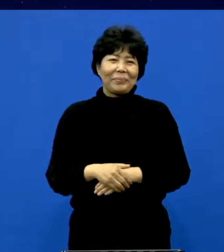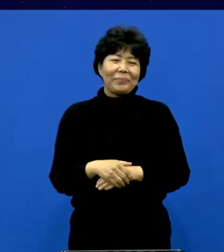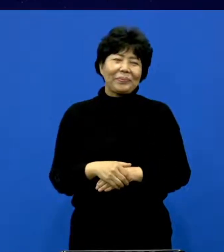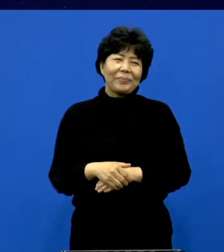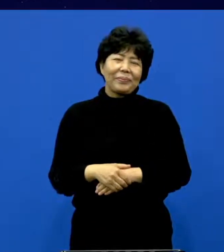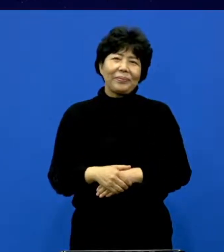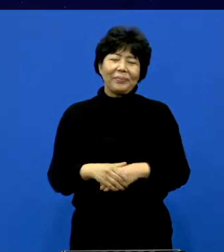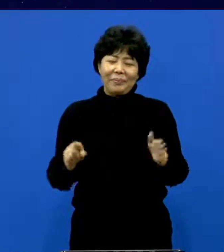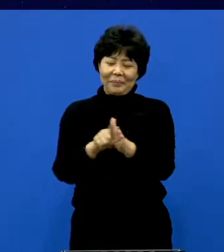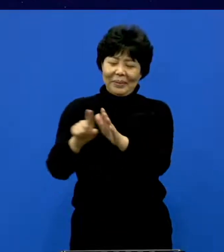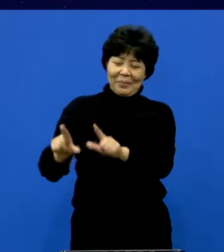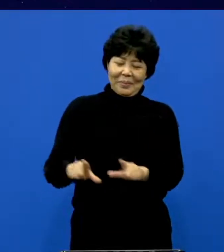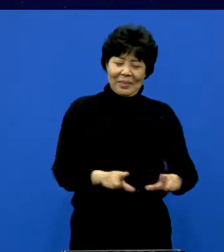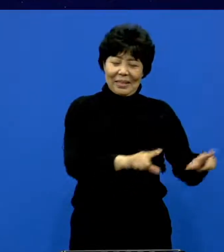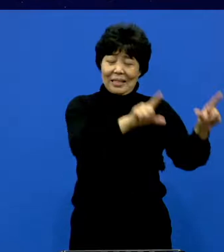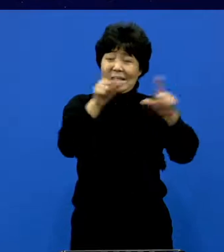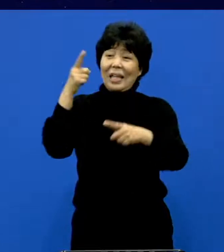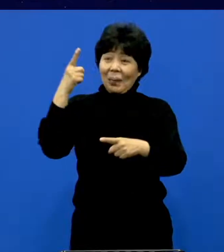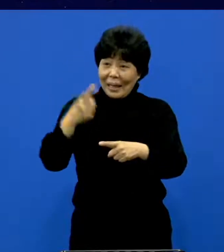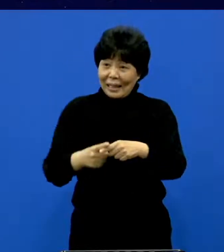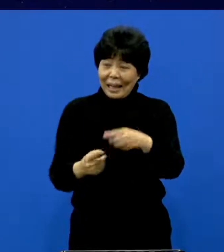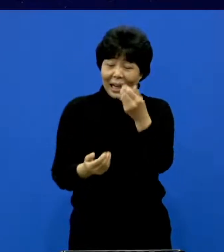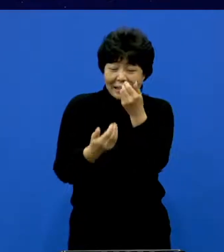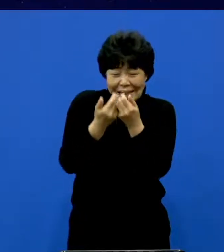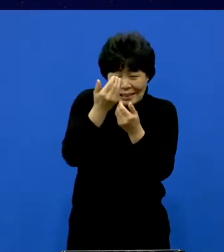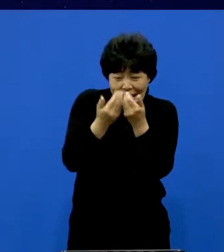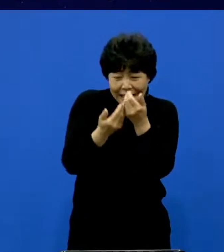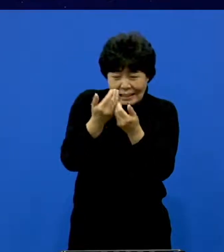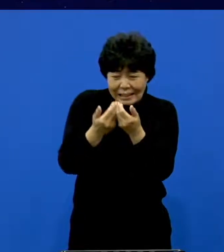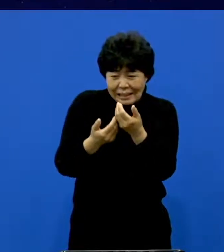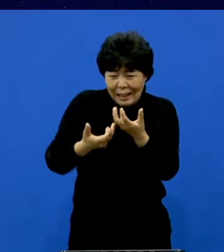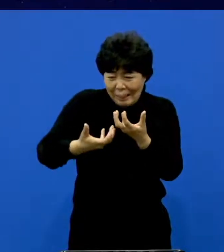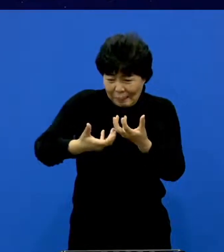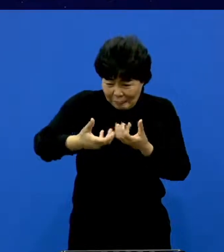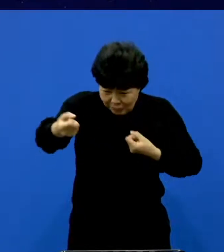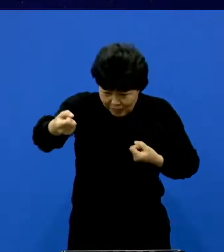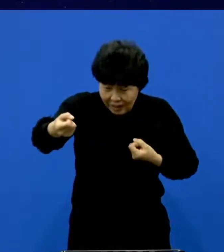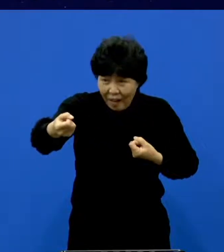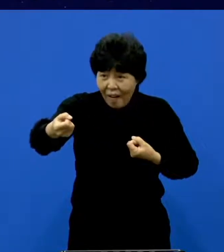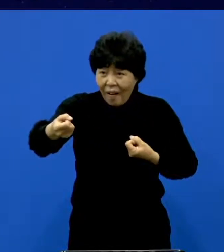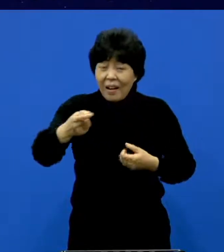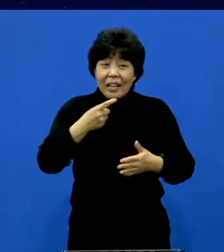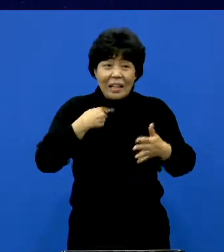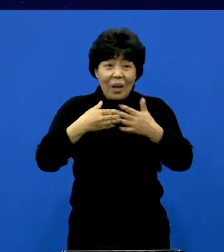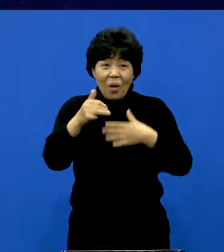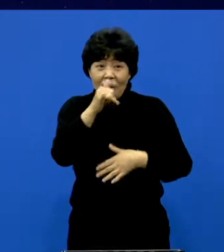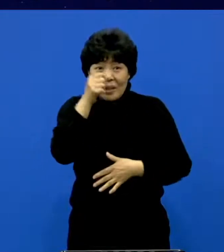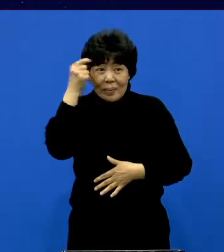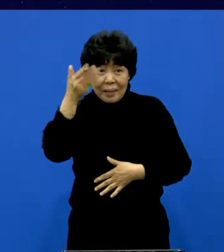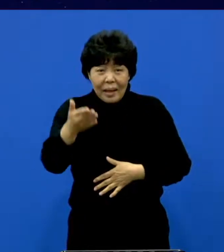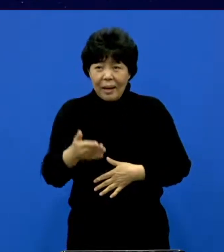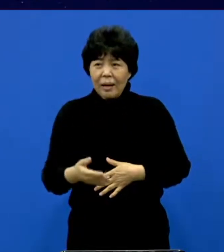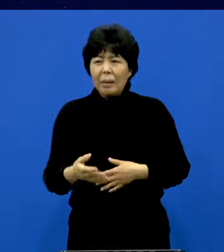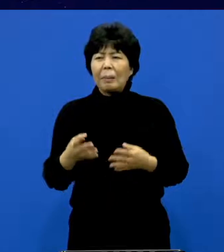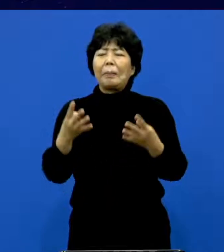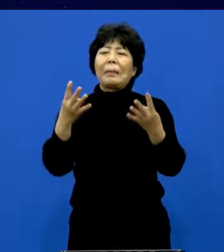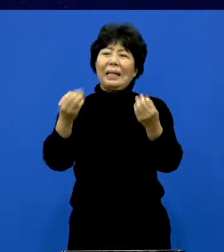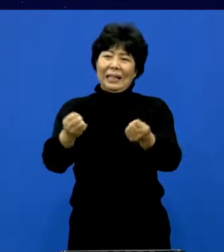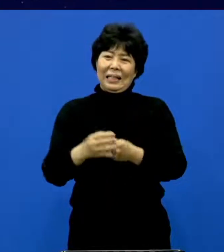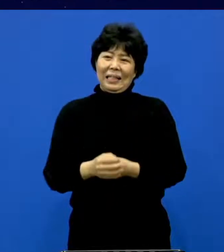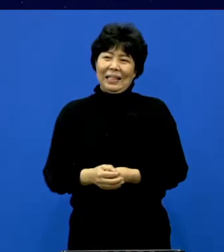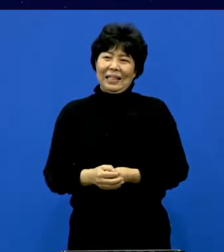자, 여러분, 신앙생활 하다가 갈등이나 분열로 인해 어려움을 겪어본 적 있습니까? 교회 내에서 생각보다 많아요. 우리 교회에